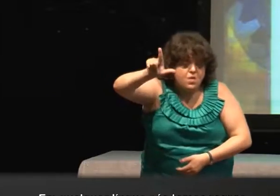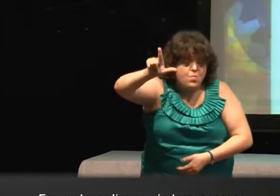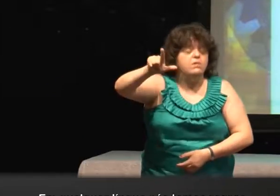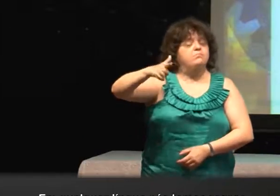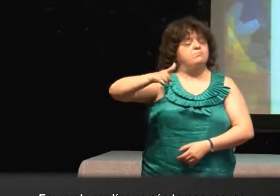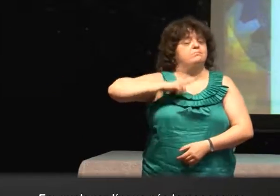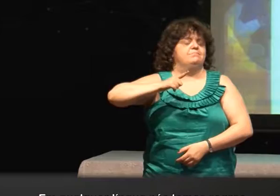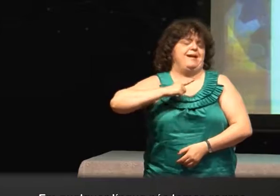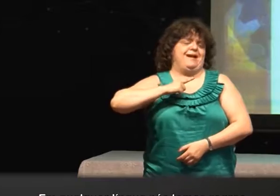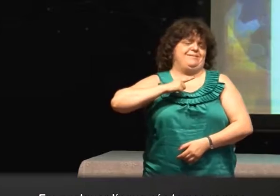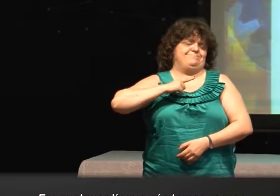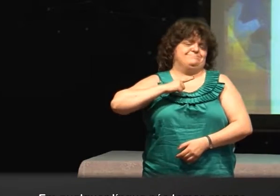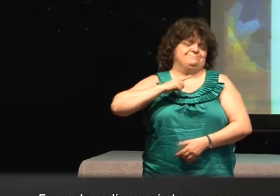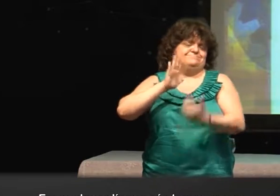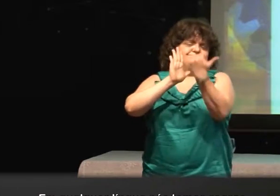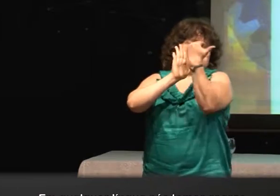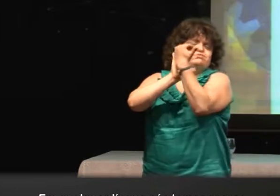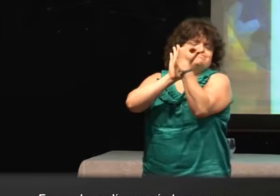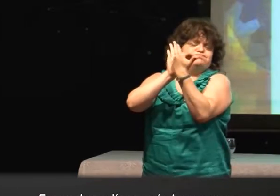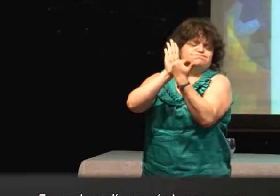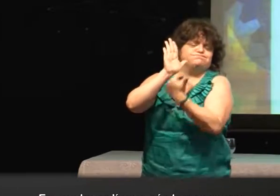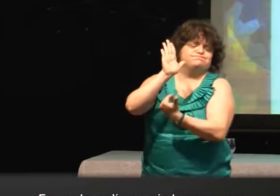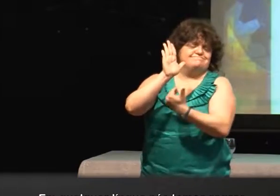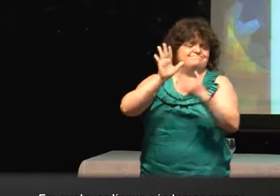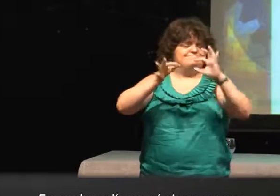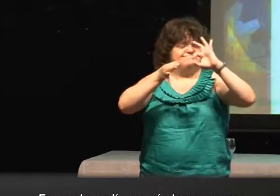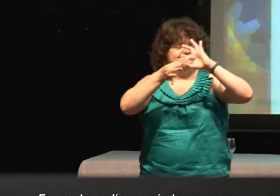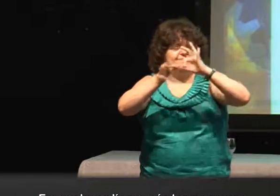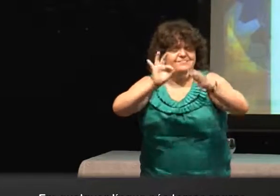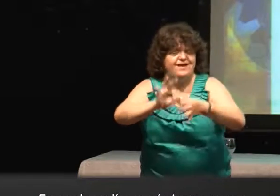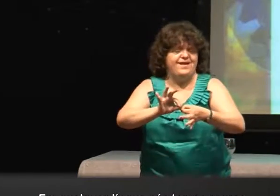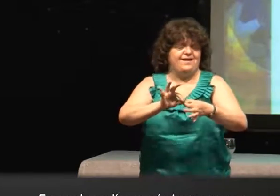Em qualquer língua, nós temos regras,